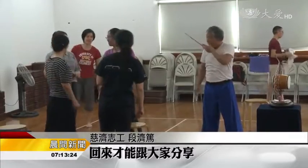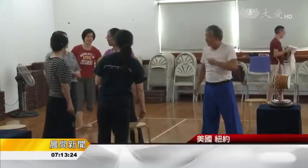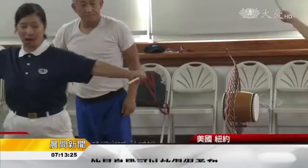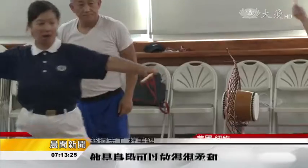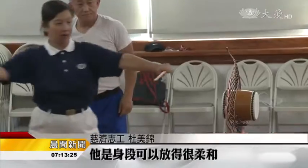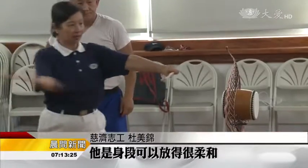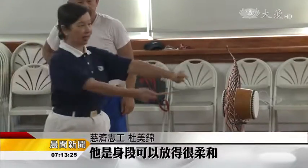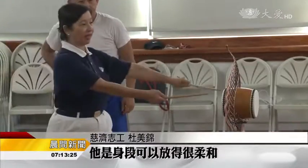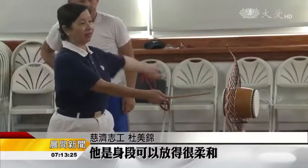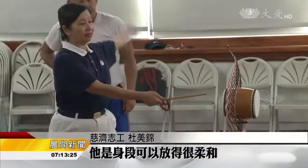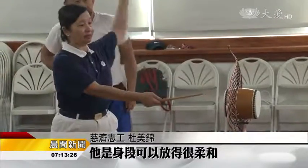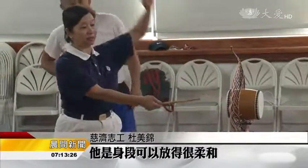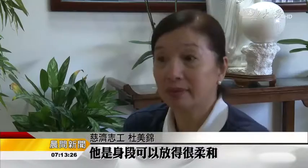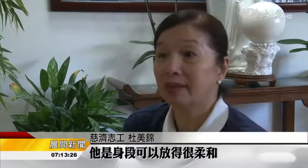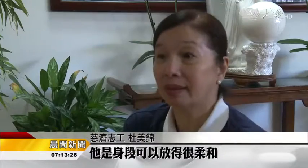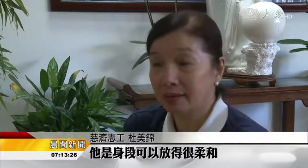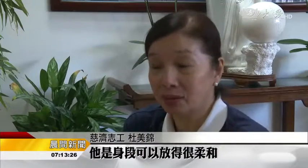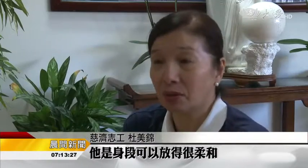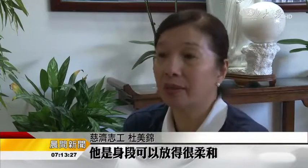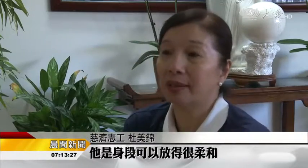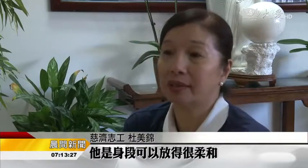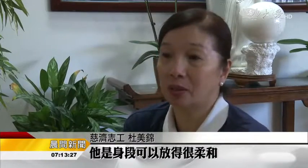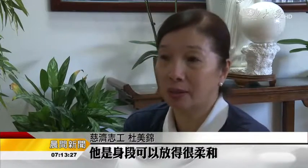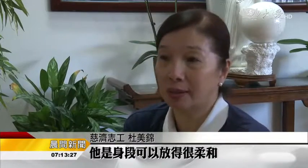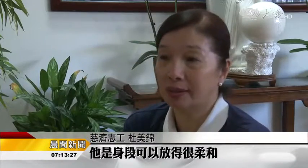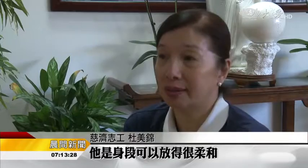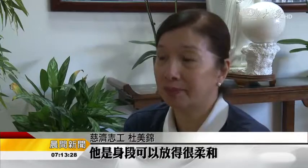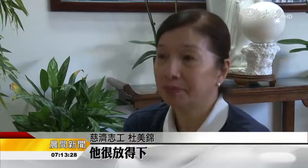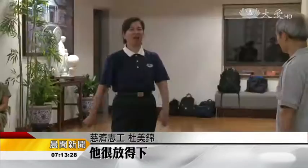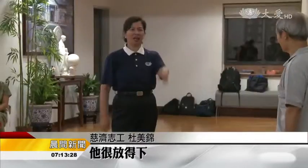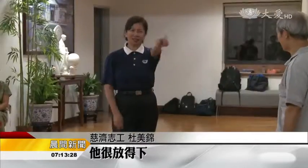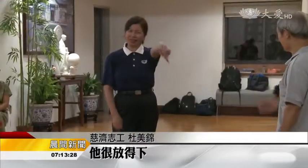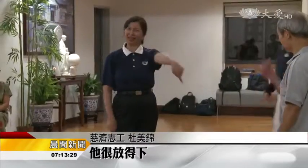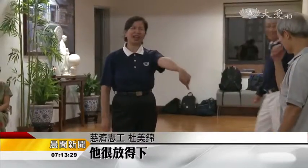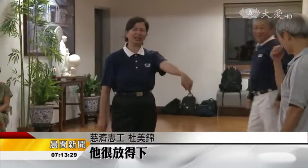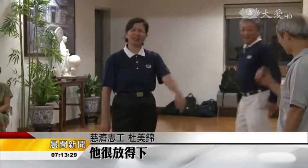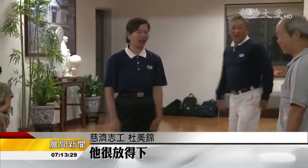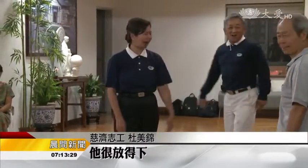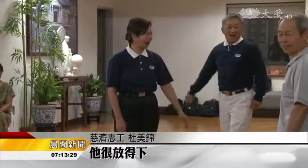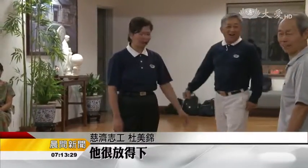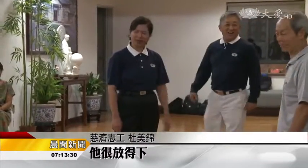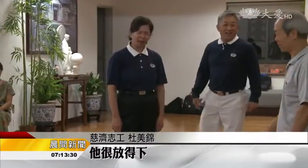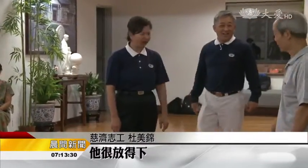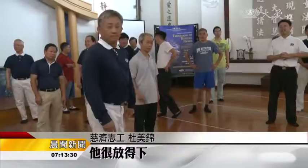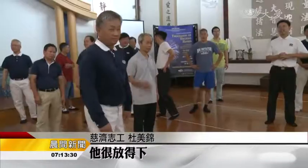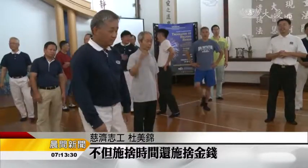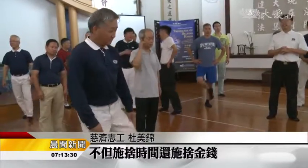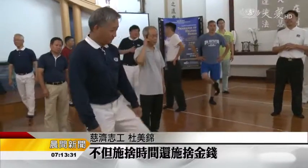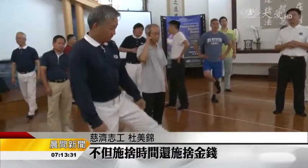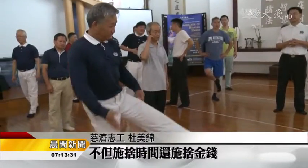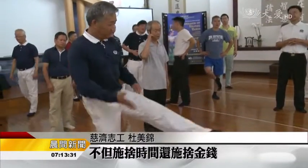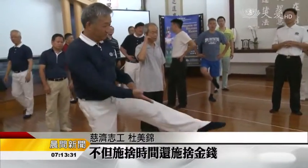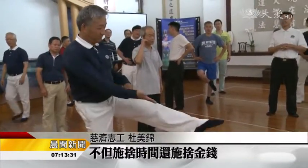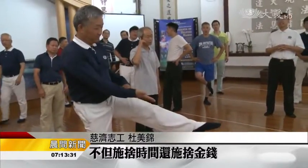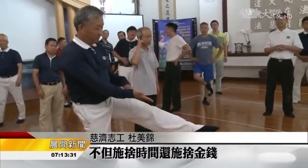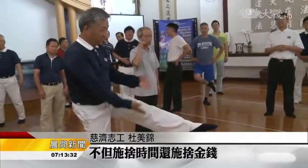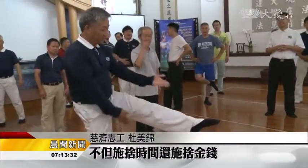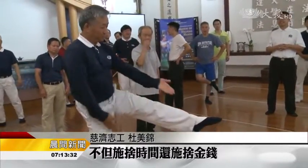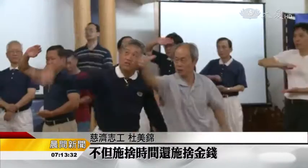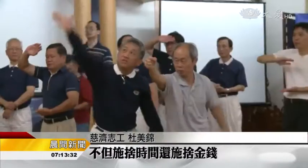他是身段可以换得很柔和很柔和他很放得下不但施舍时间还施舍金钱